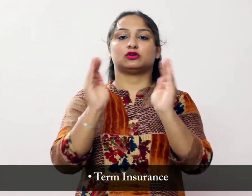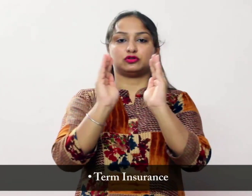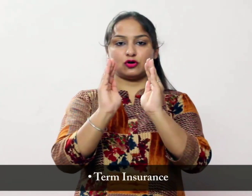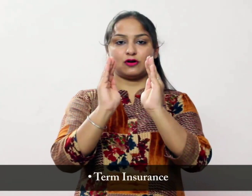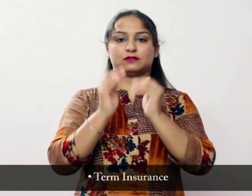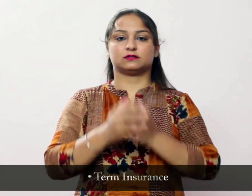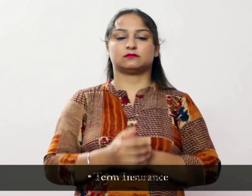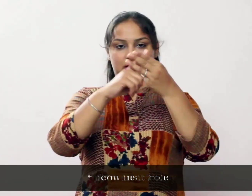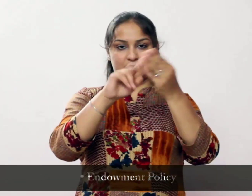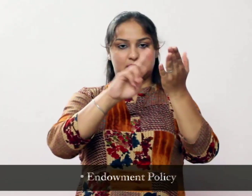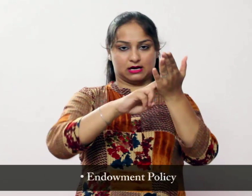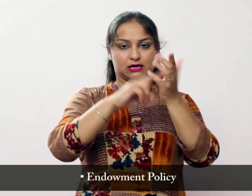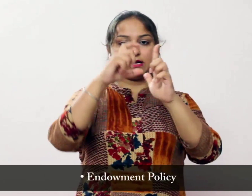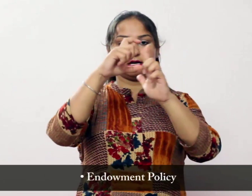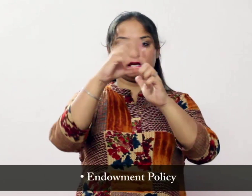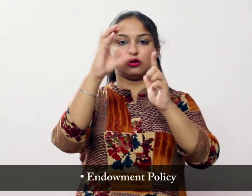अवधि बीमा,